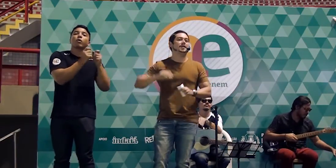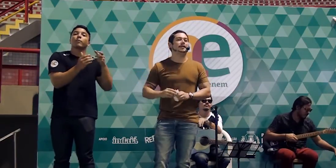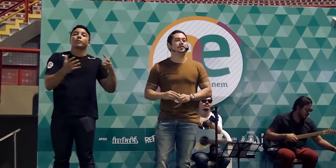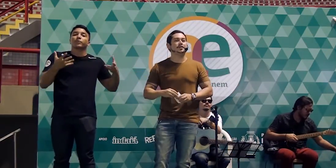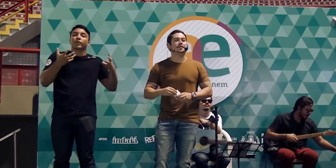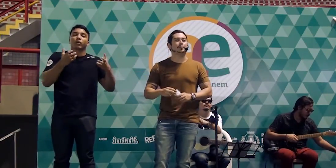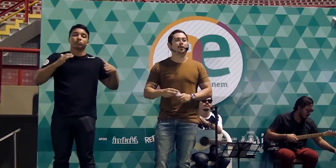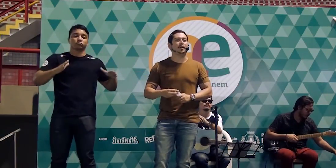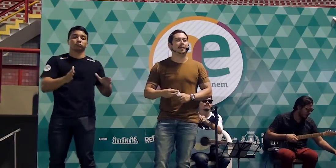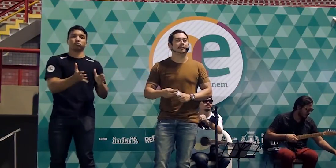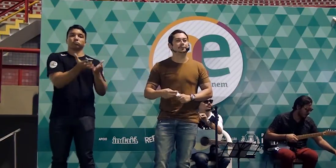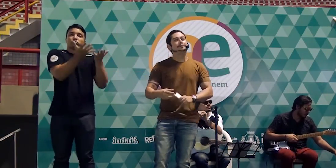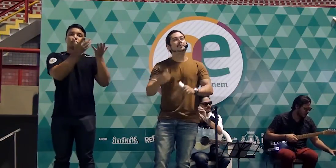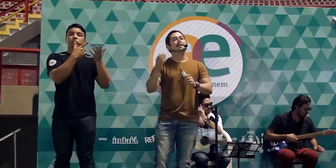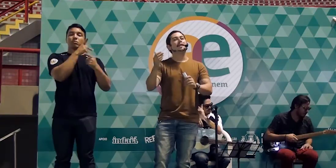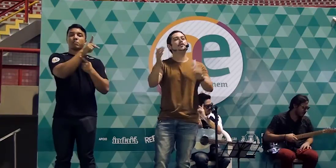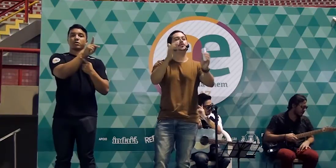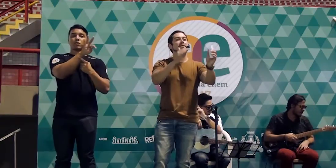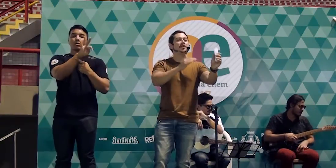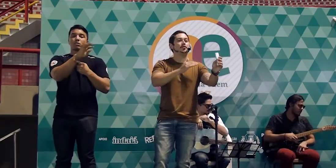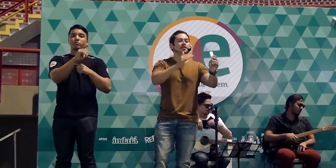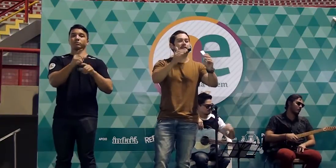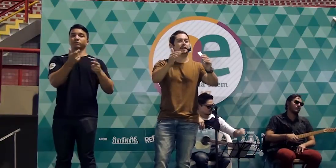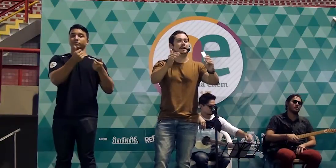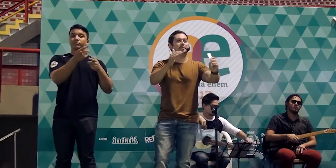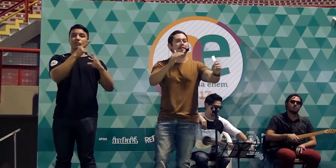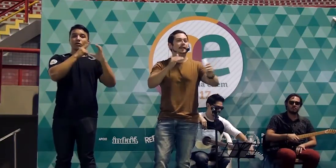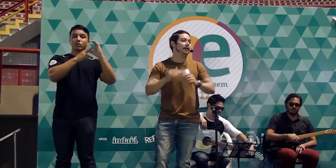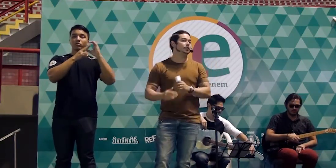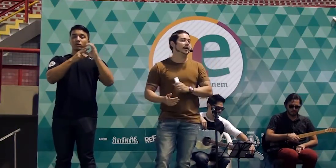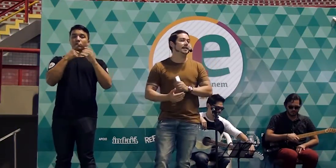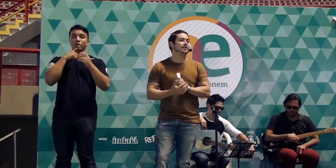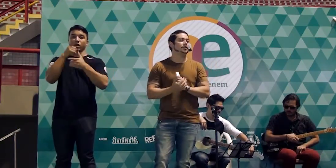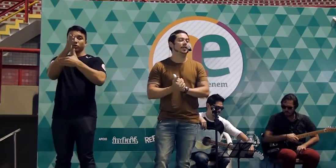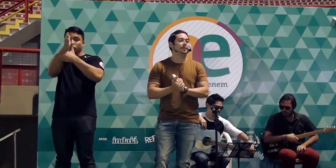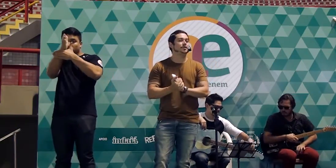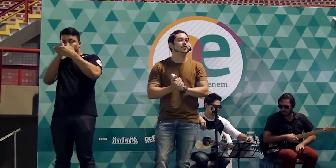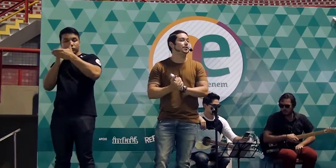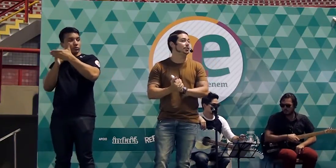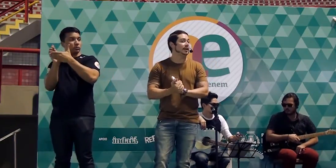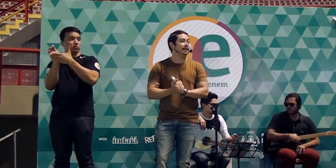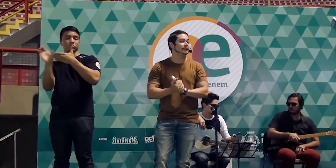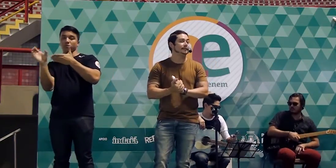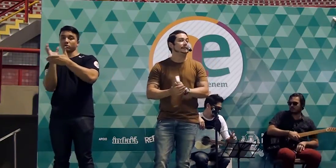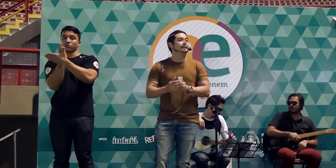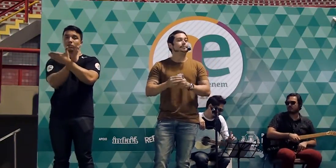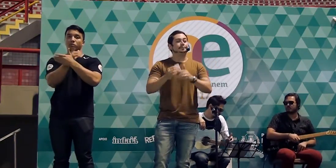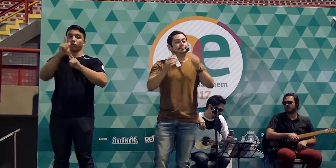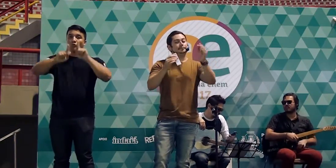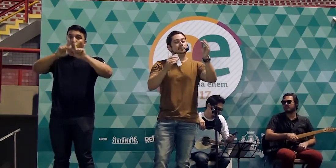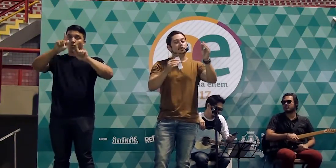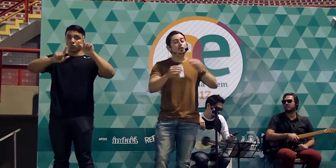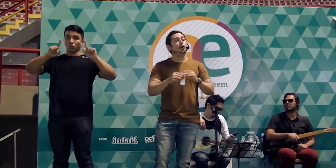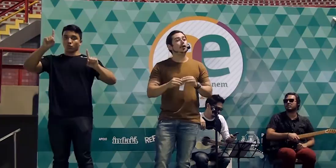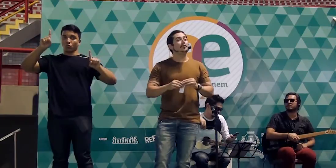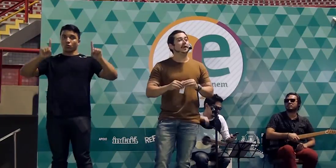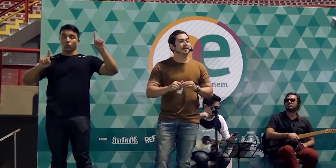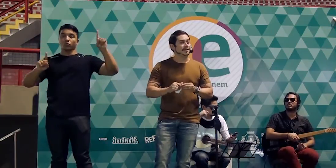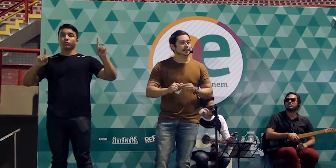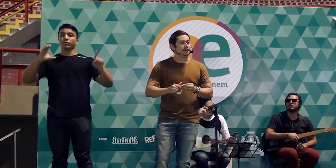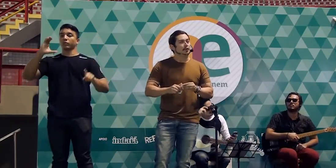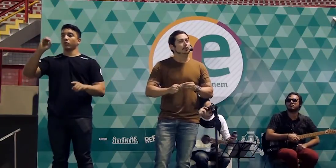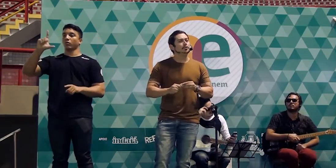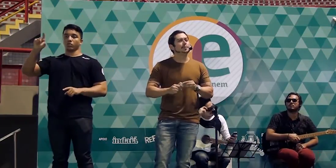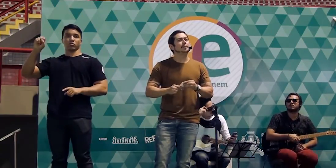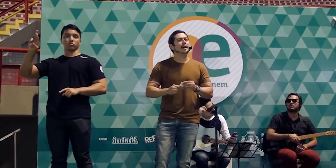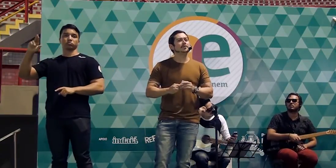caráter socialista sendo proclamado. Isso dividiu a sociedade brasileira numa eleição extremamente disputada. O Collor